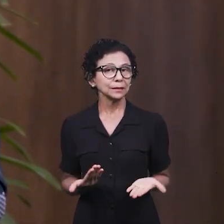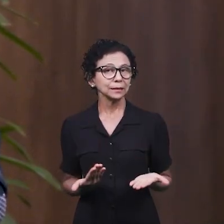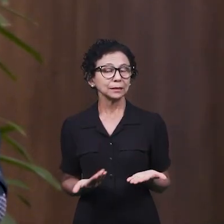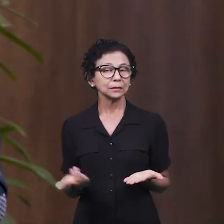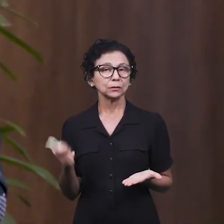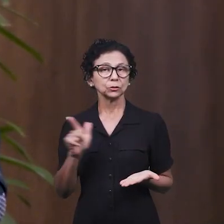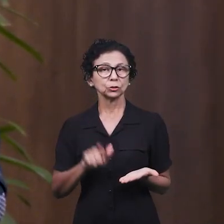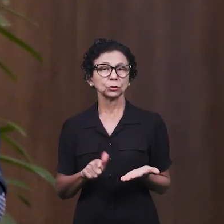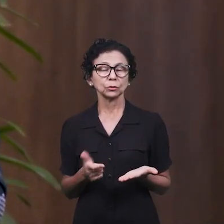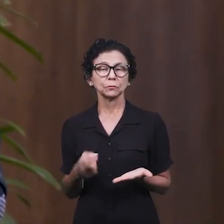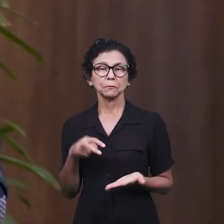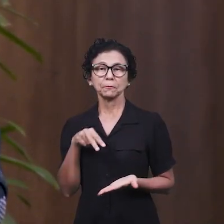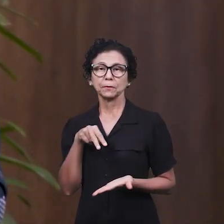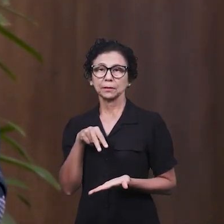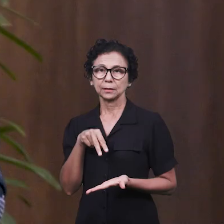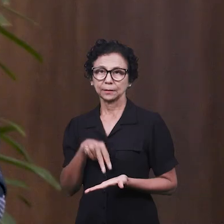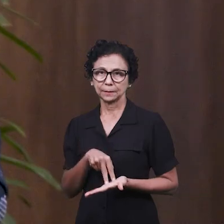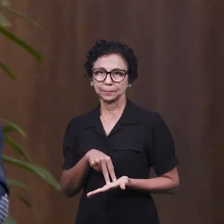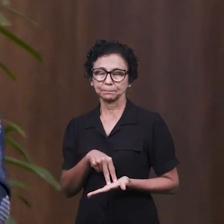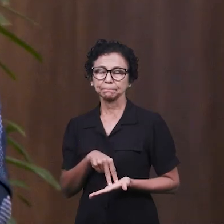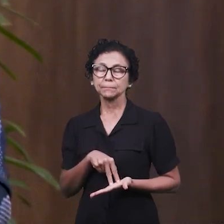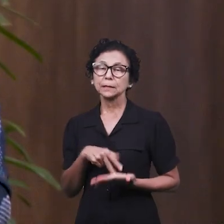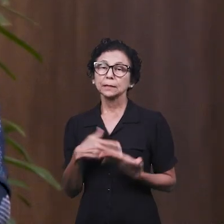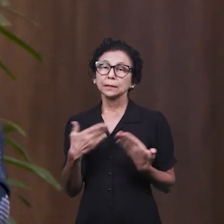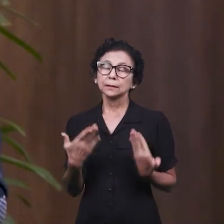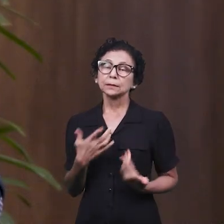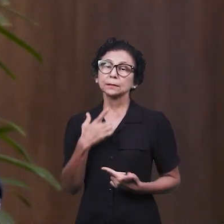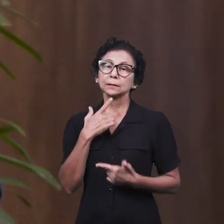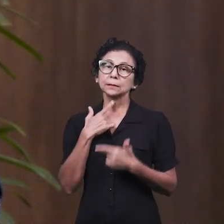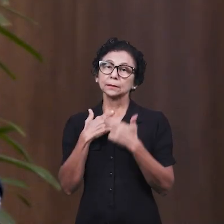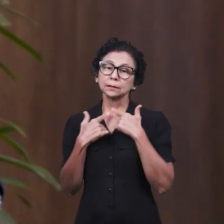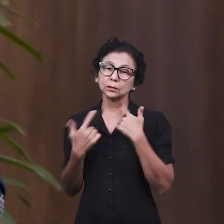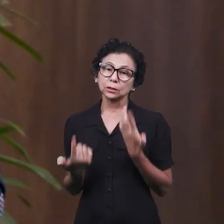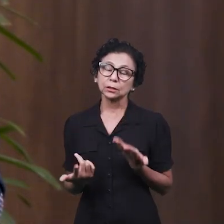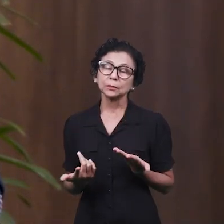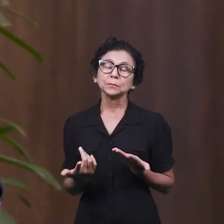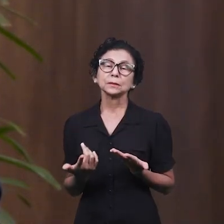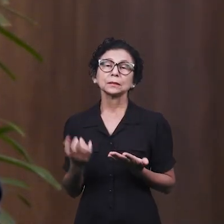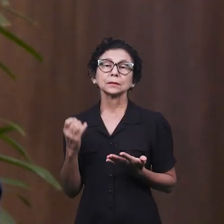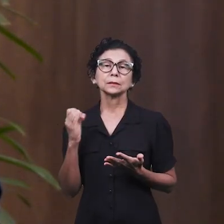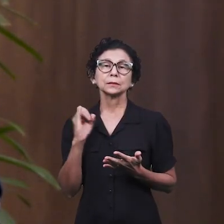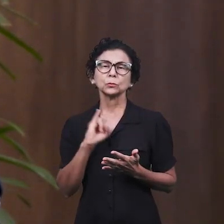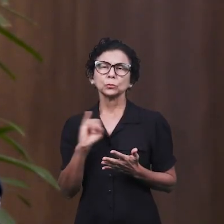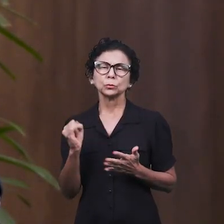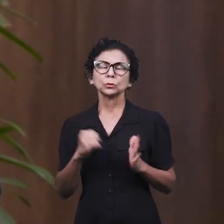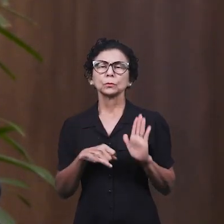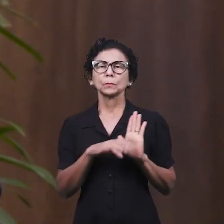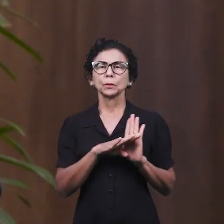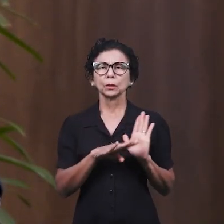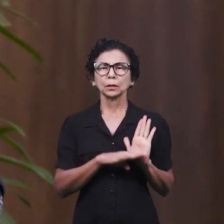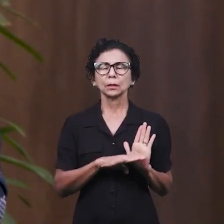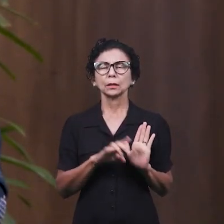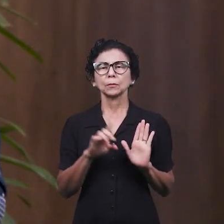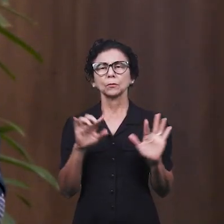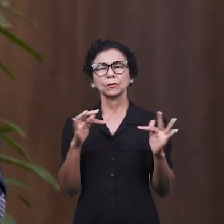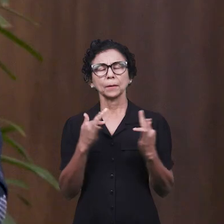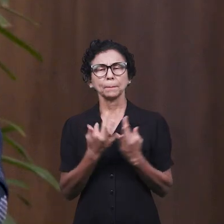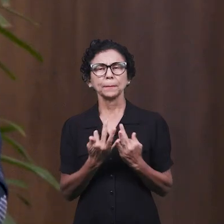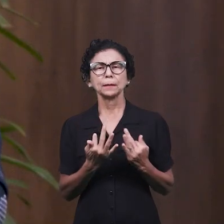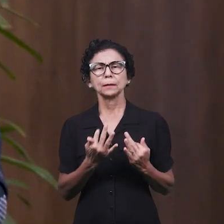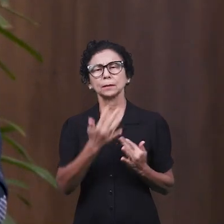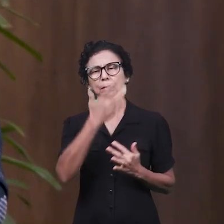mais uma vez aqui e esperamos que este programa tenha sido útil para as famílias e para aqueles que possuem